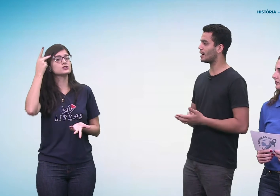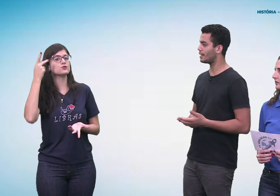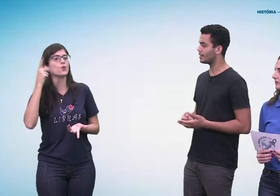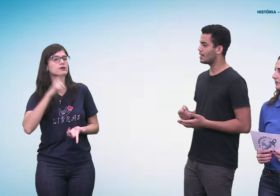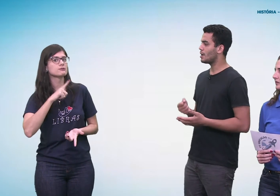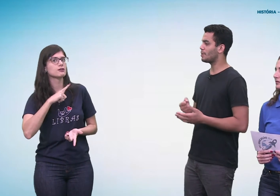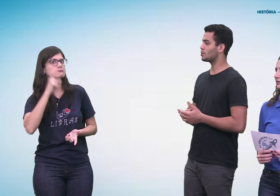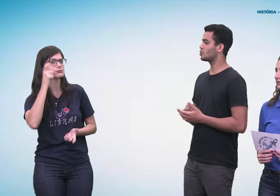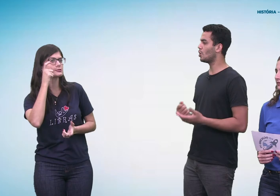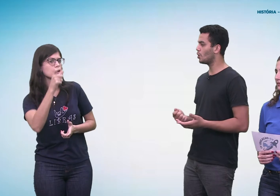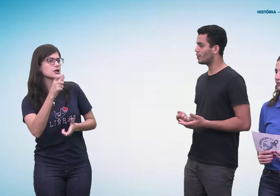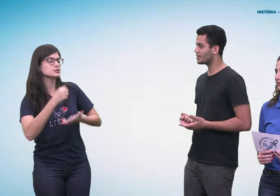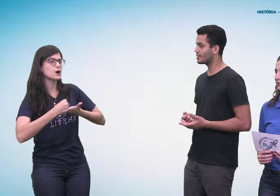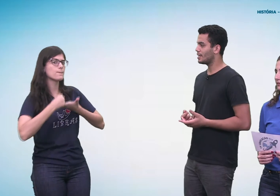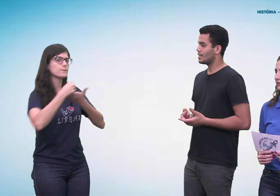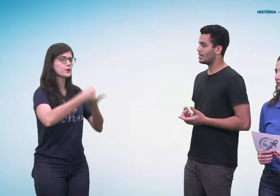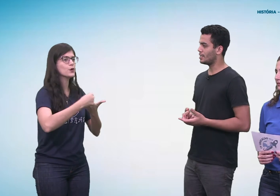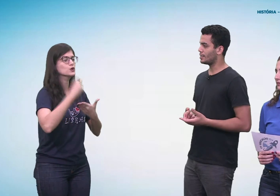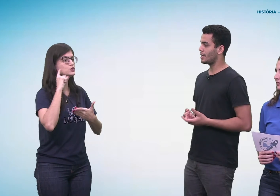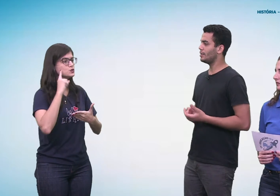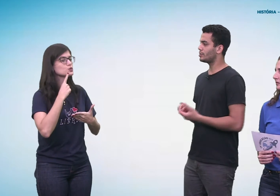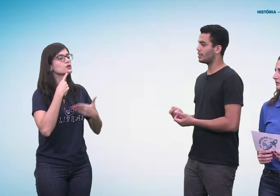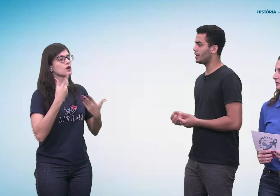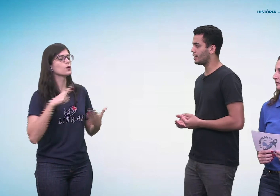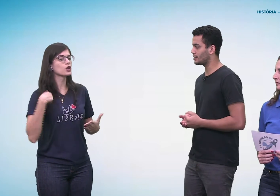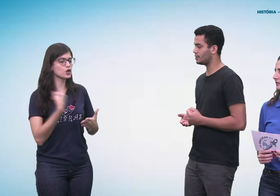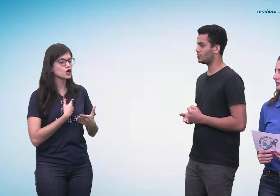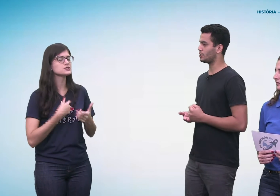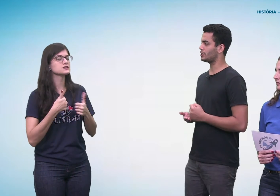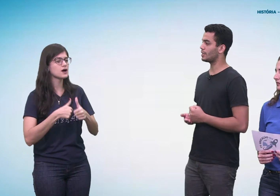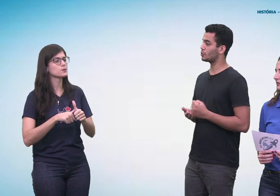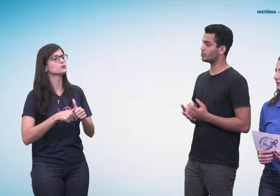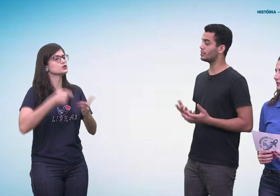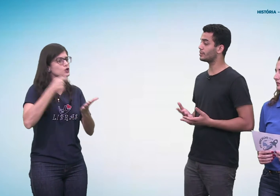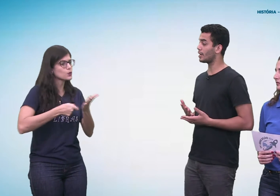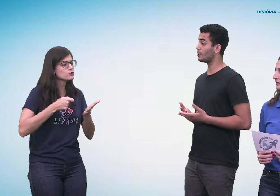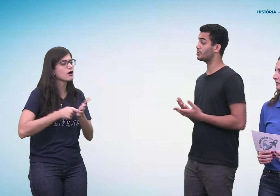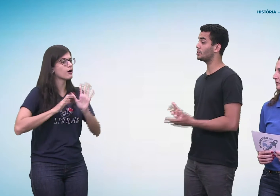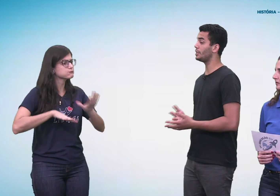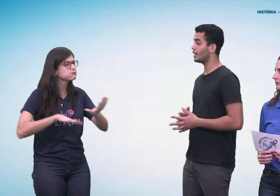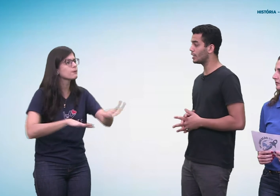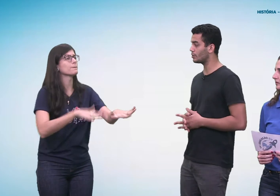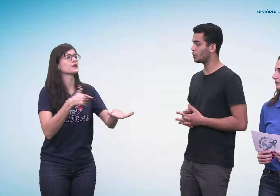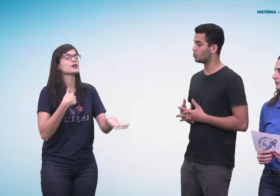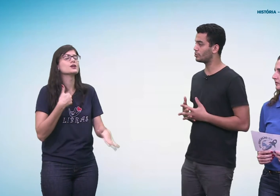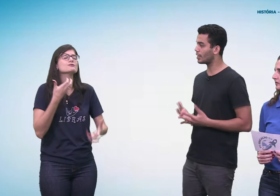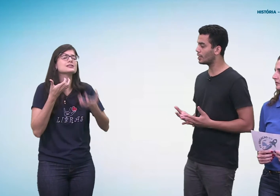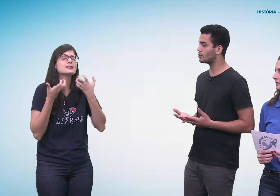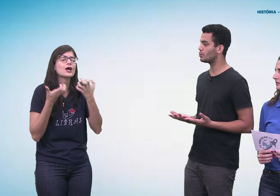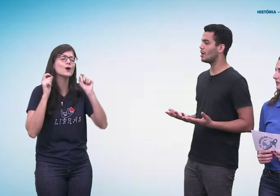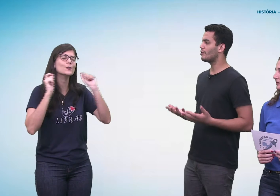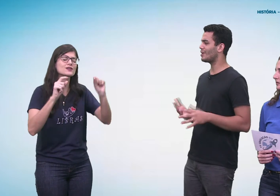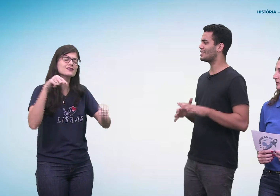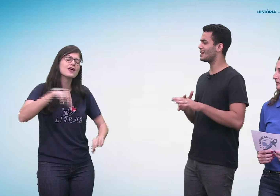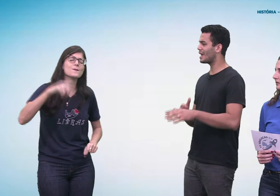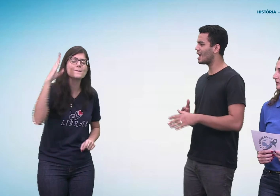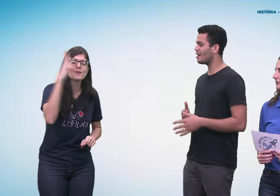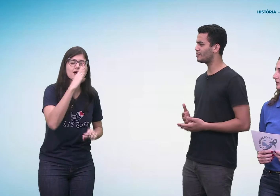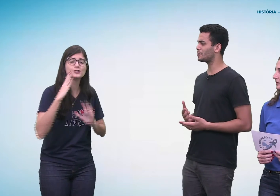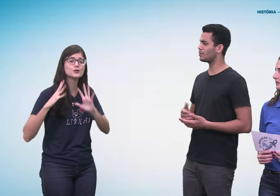batalha, pessoas que têm interesse de estar ajudando, de estar auxiliando ali, lutando, fazem greves para